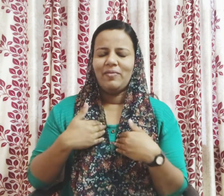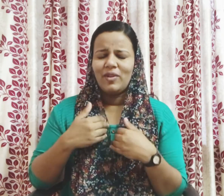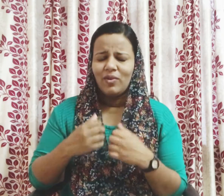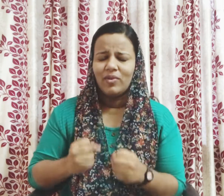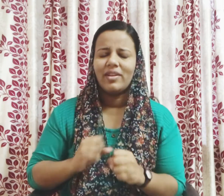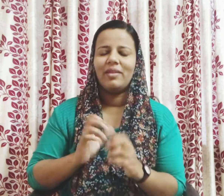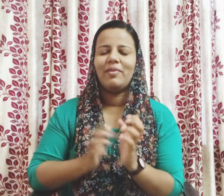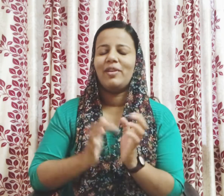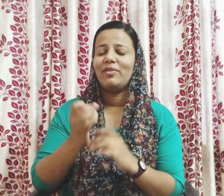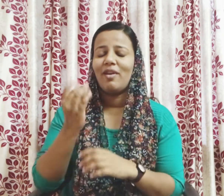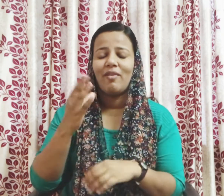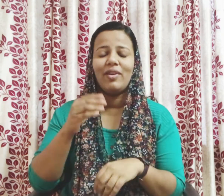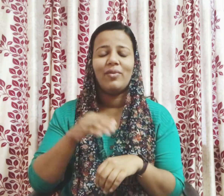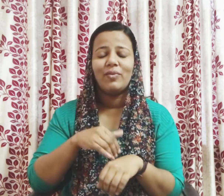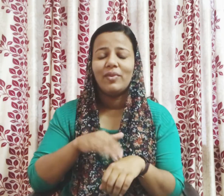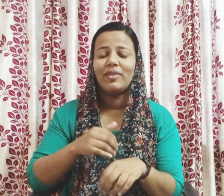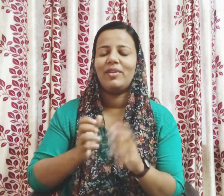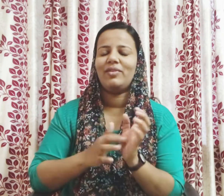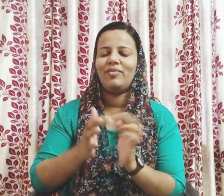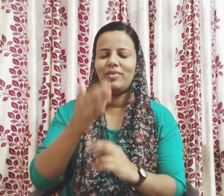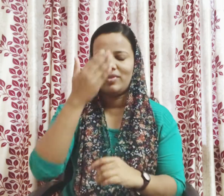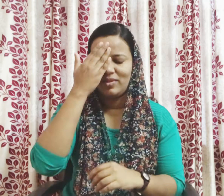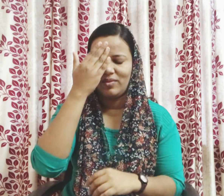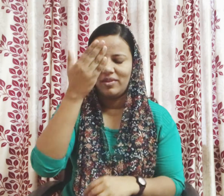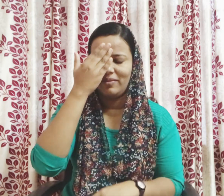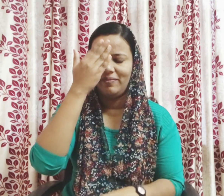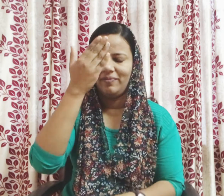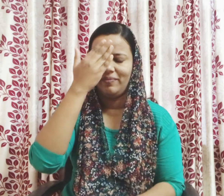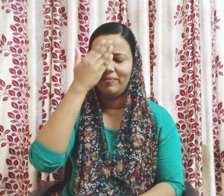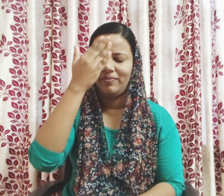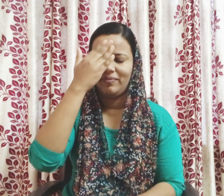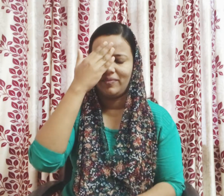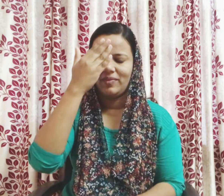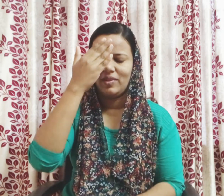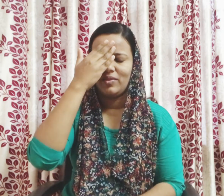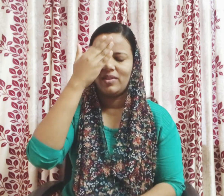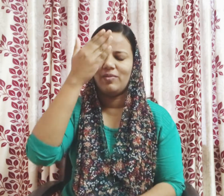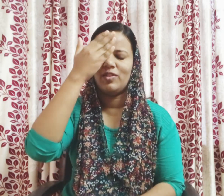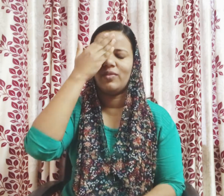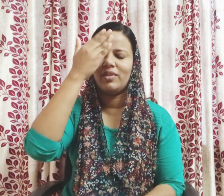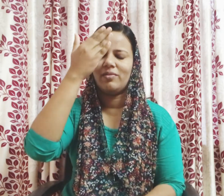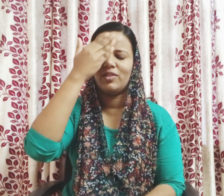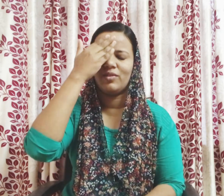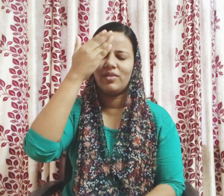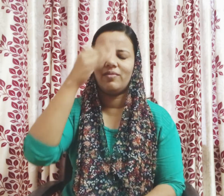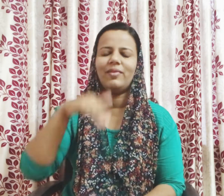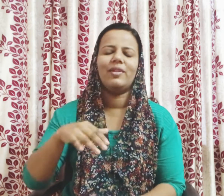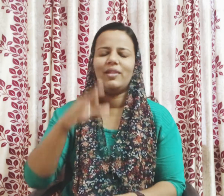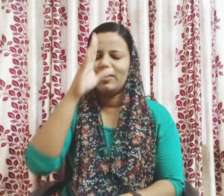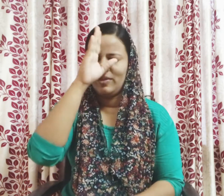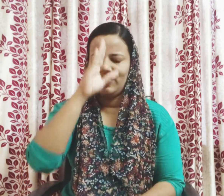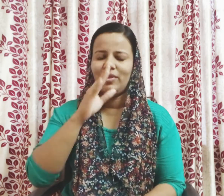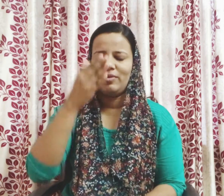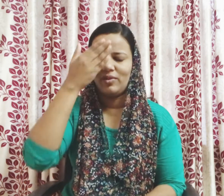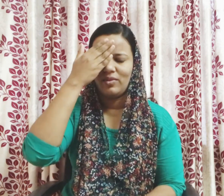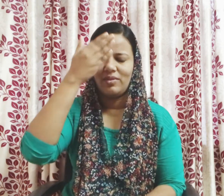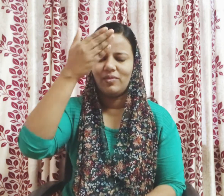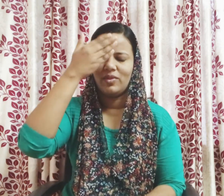സൗഖ്യത്തോടെ ഉണർത്തിയിരിക്കുന്ന കൃപകൾക്കായിട്ട് ഞങ്ങൾ ഒരുമിച്ച് അങ്ങേക്ക് സ്തോത്രം പറയുന്നു. സ്തോത്രം സ്തോത്രം സ്തോത്രം സ്തോത്രം പിതാവേ, സ്തോത്രം